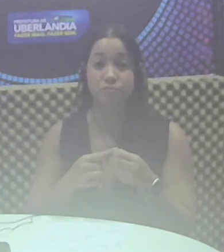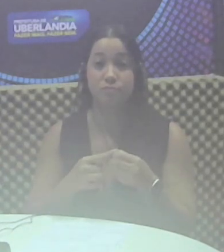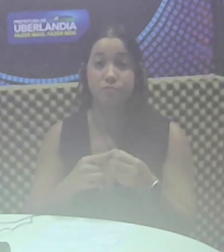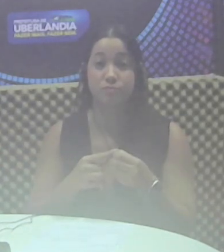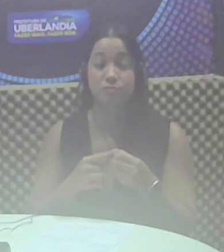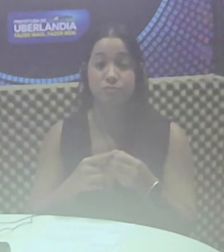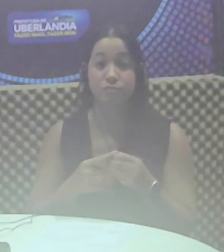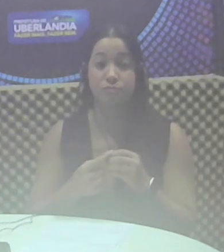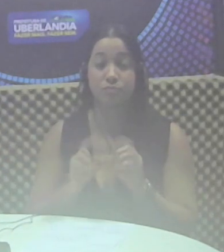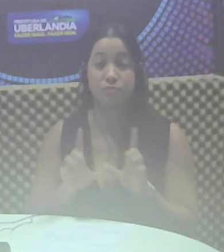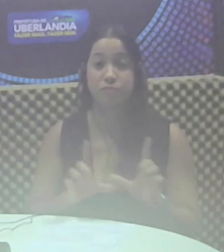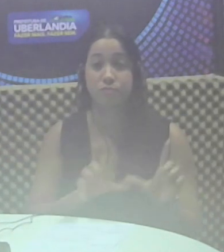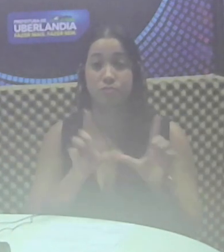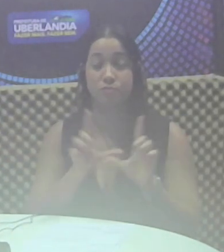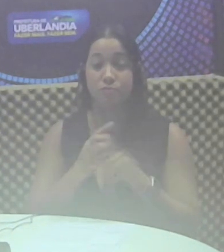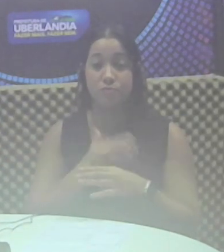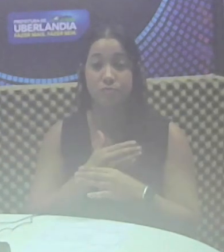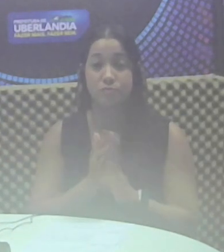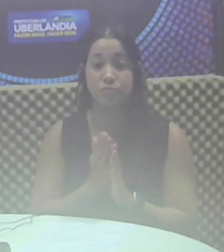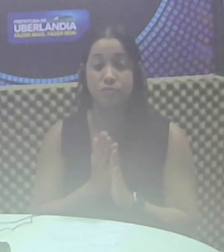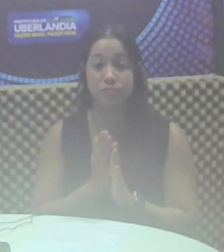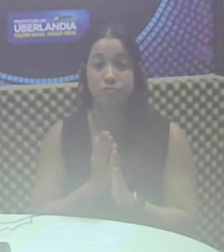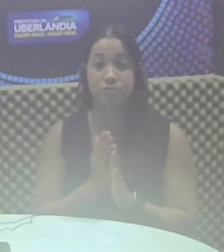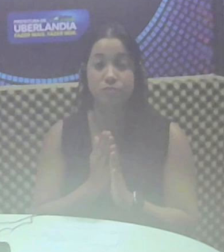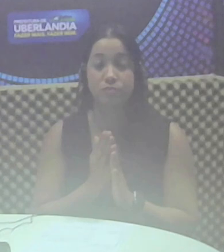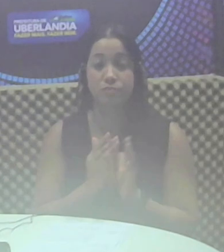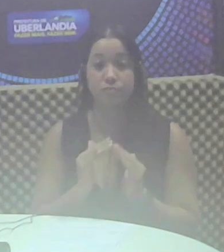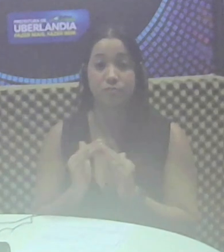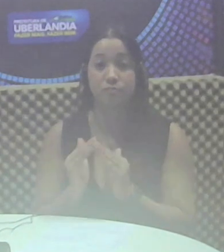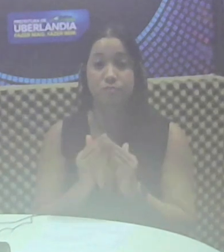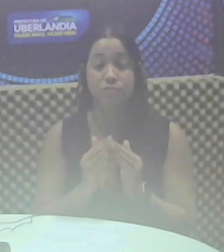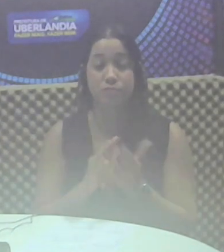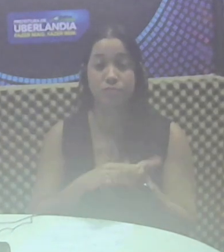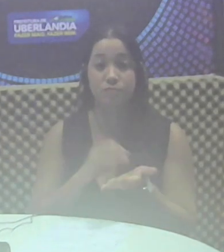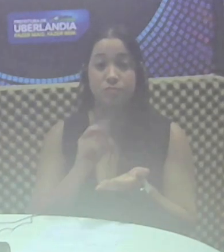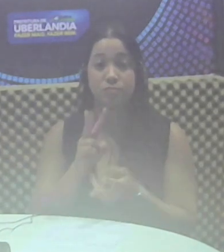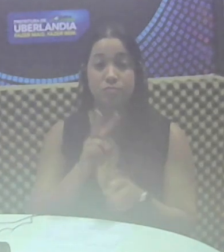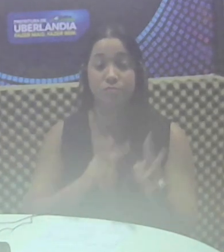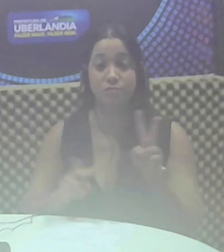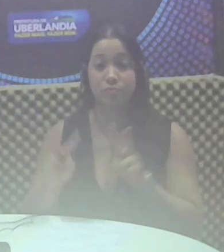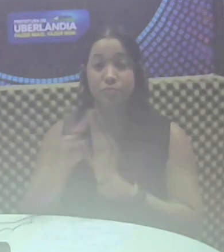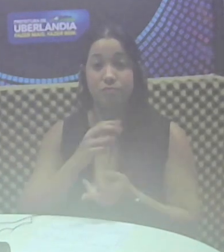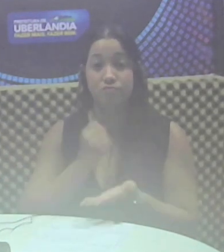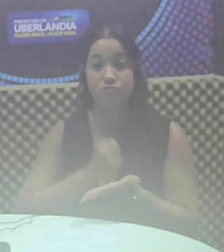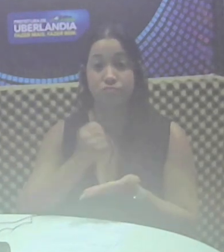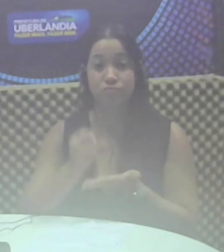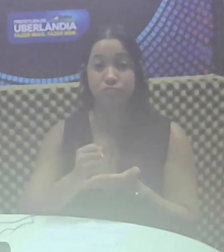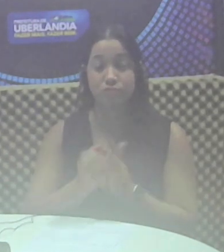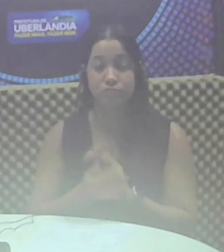a certidão de regularização fundiária e enviá-la para análise cartorial.